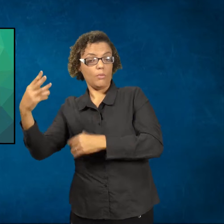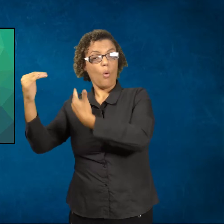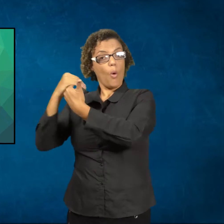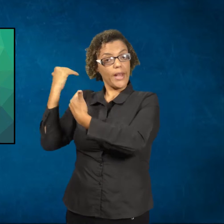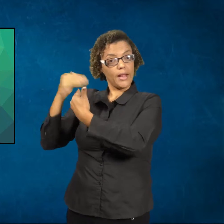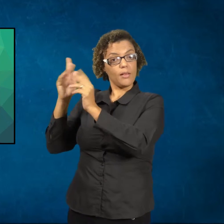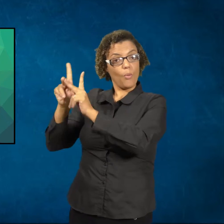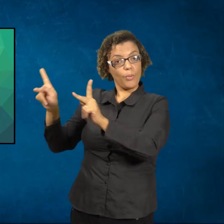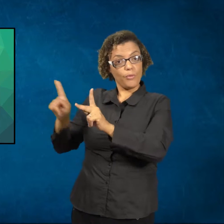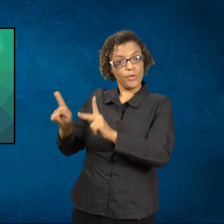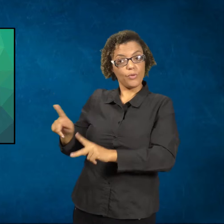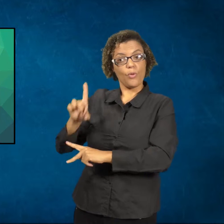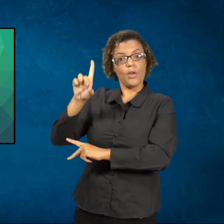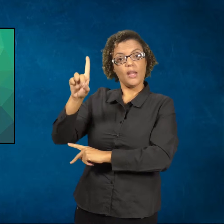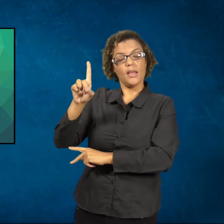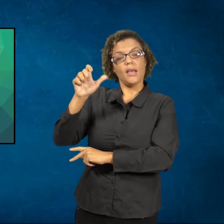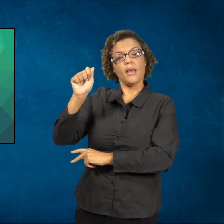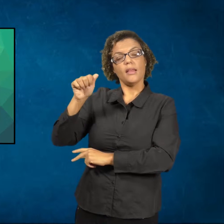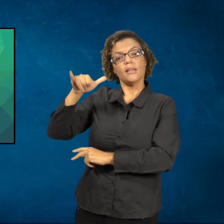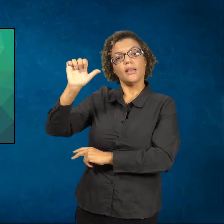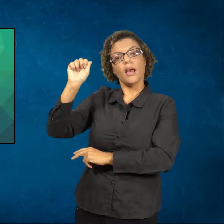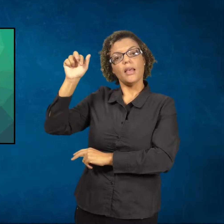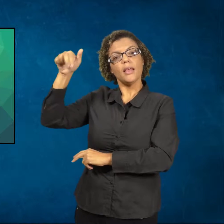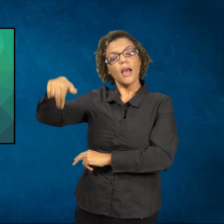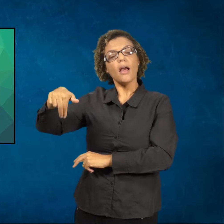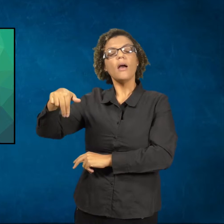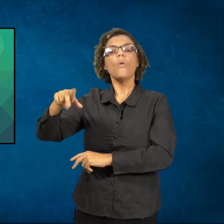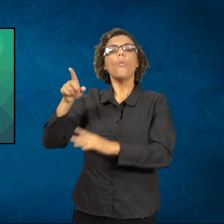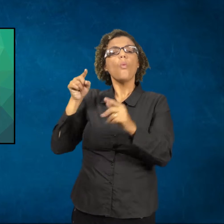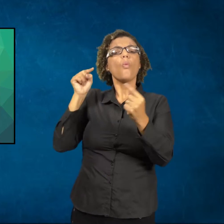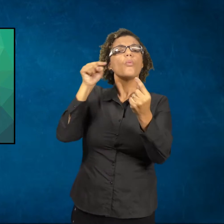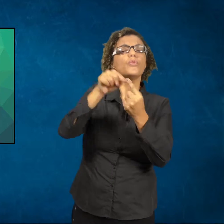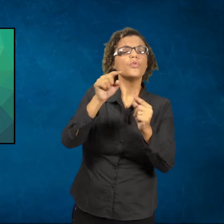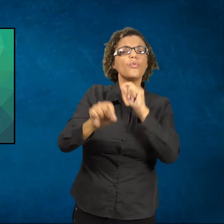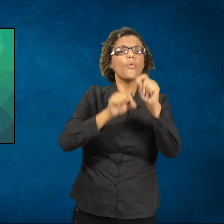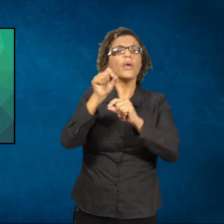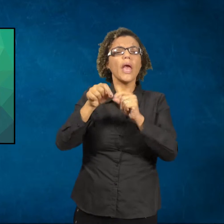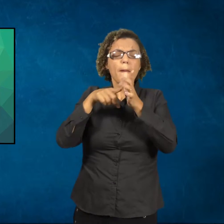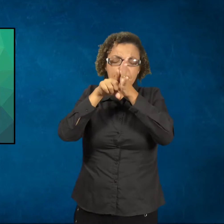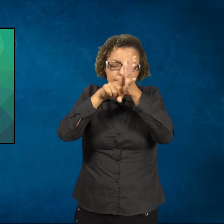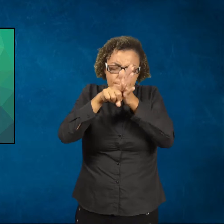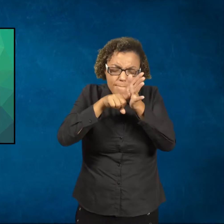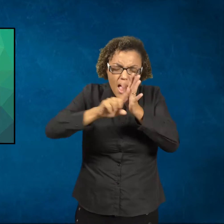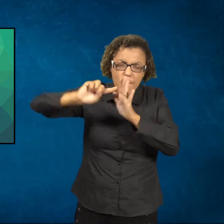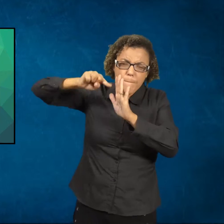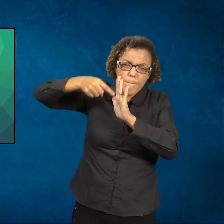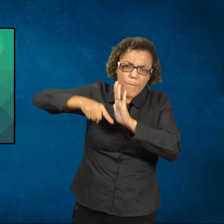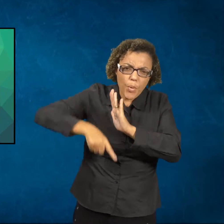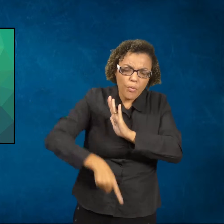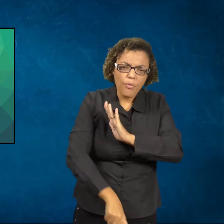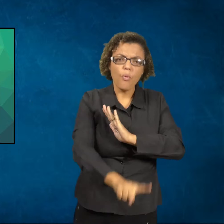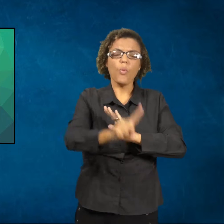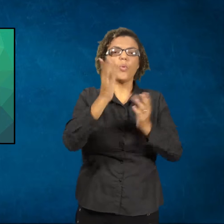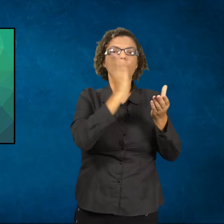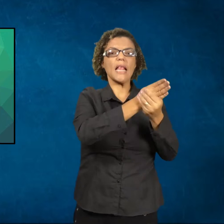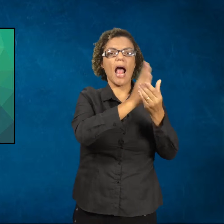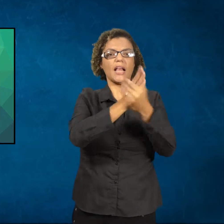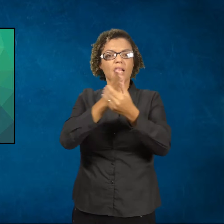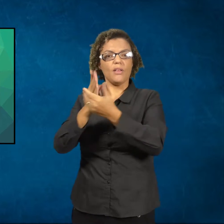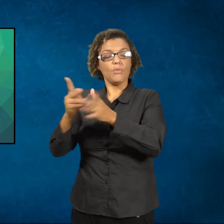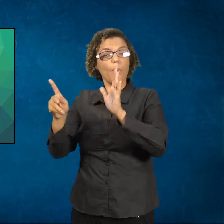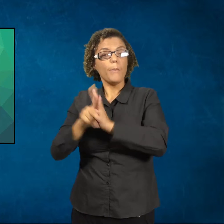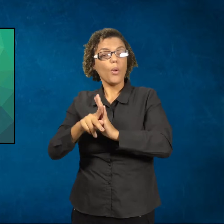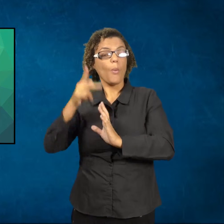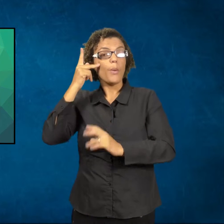a ideia era fazer de fato uma imersão nos arquivos Jean Piaget para tentar investigar a origem e a evolução